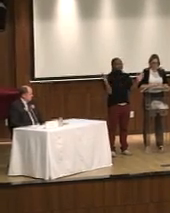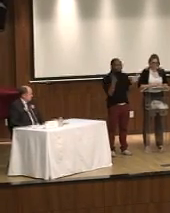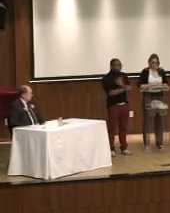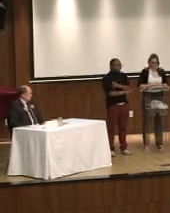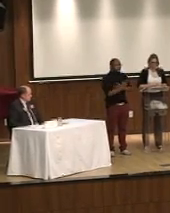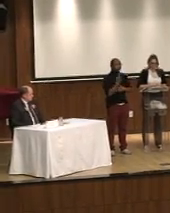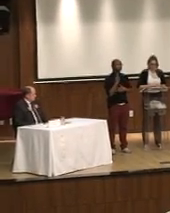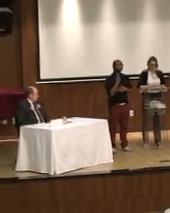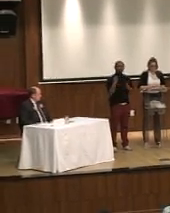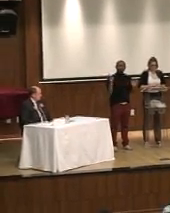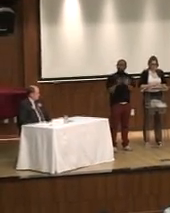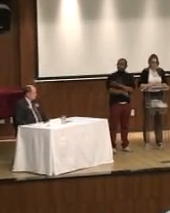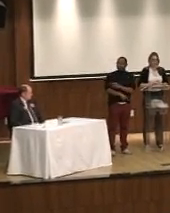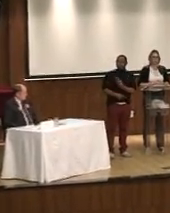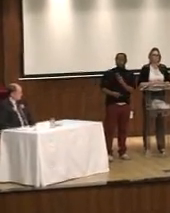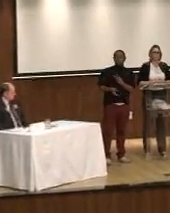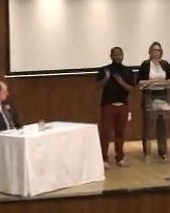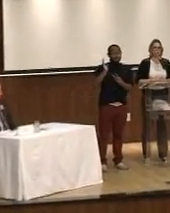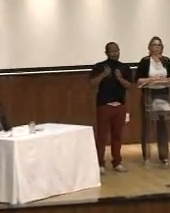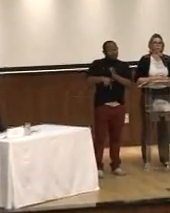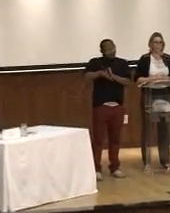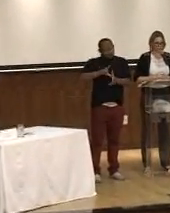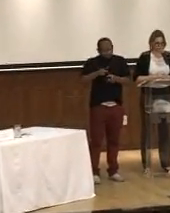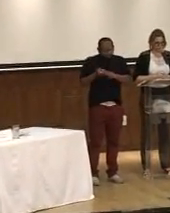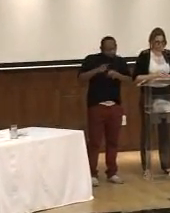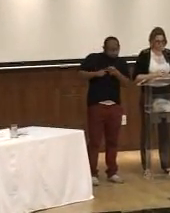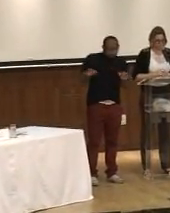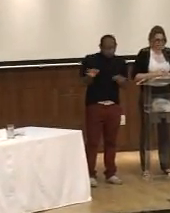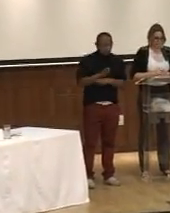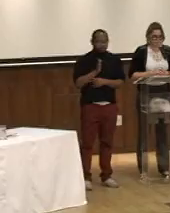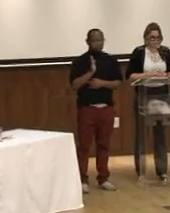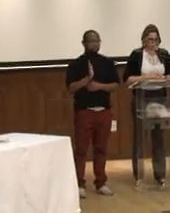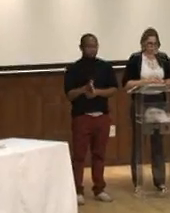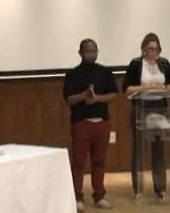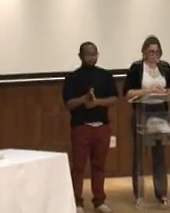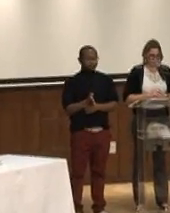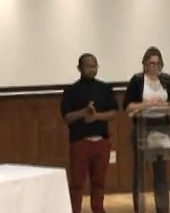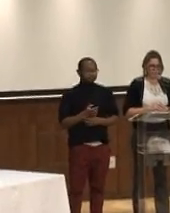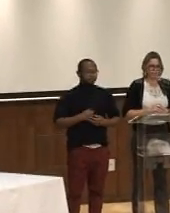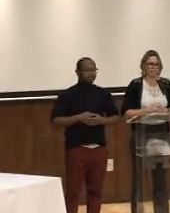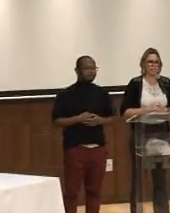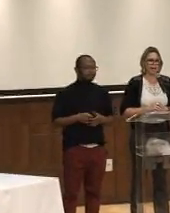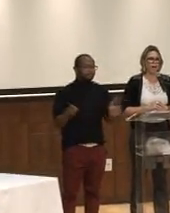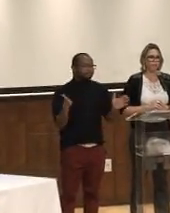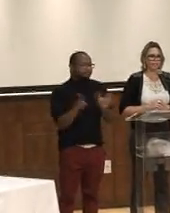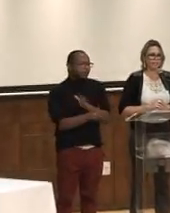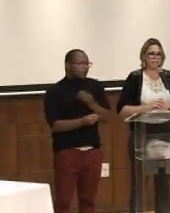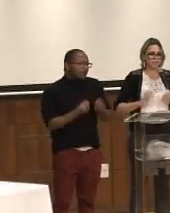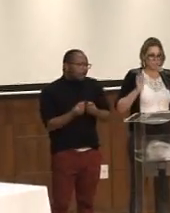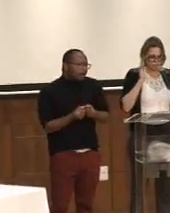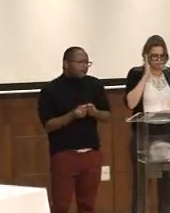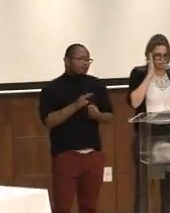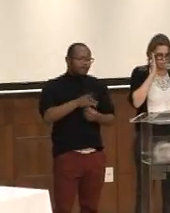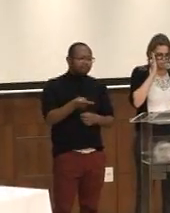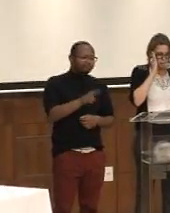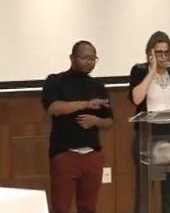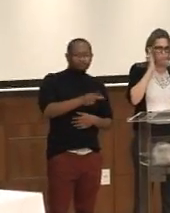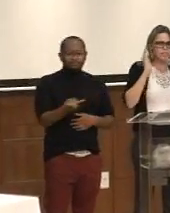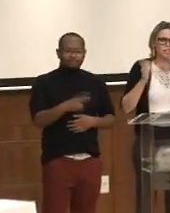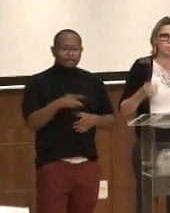perguntas previamente elaboradas para o candidato concorrente. As perguntas serão feitas